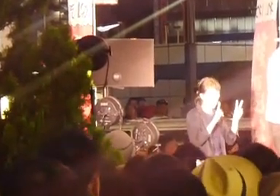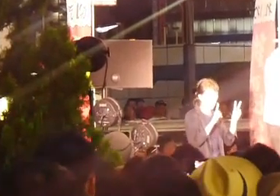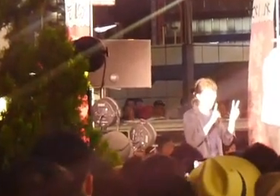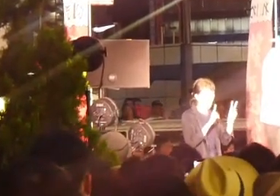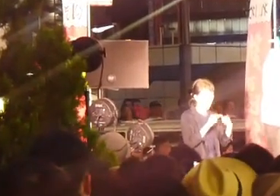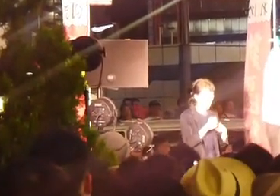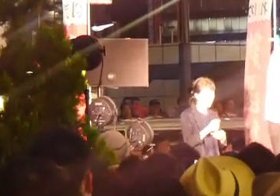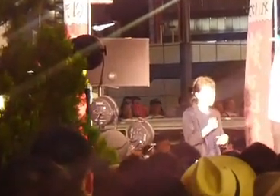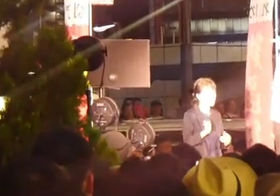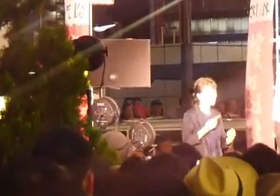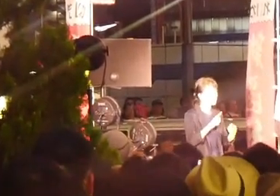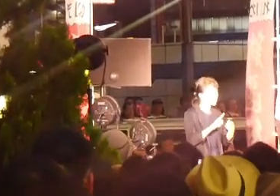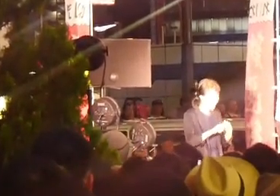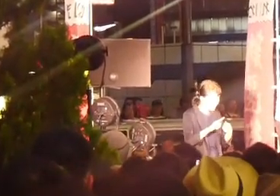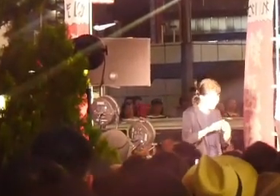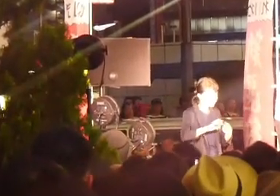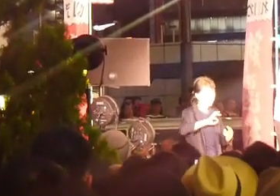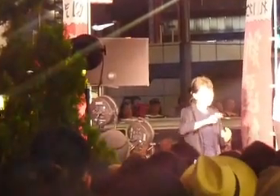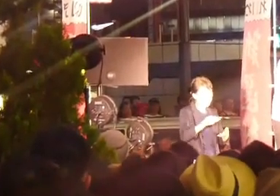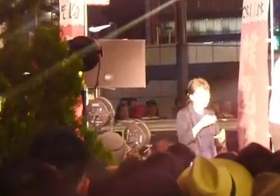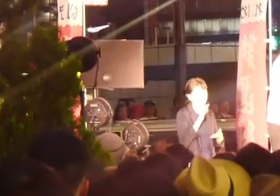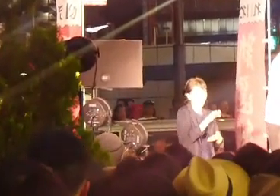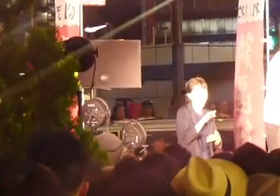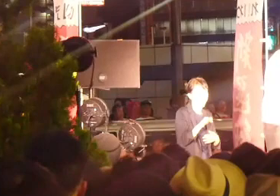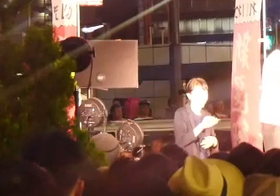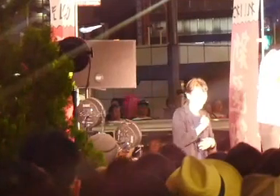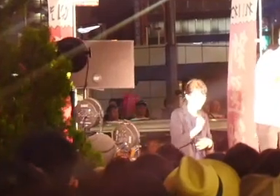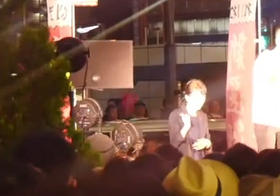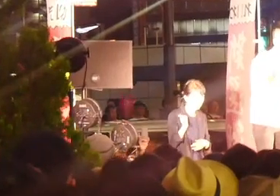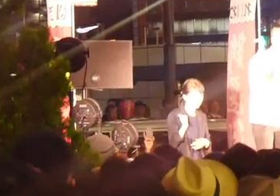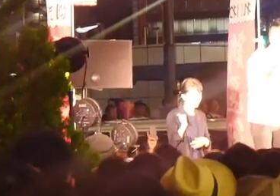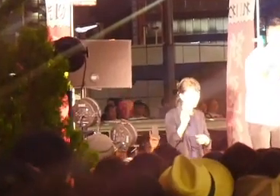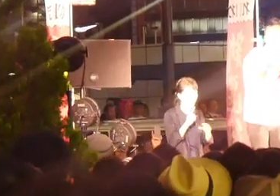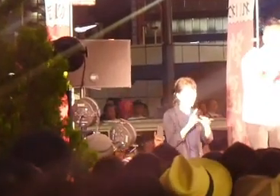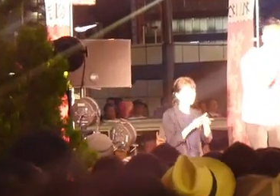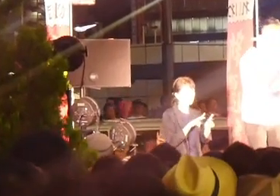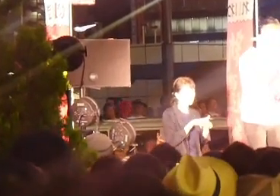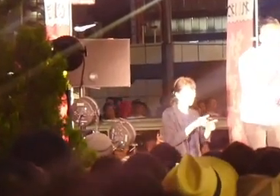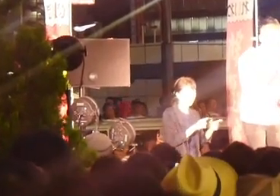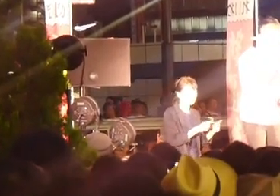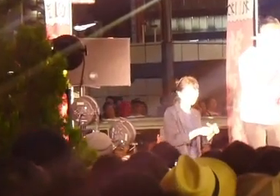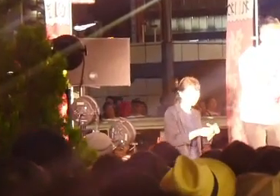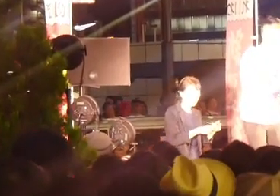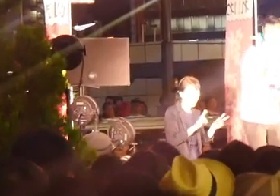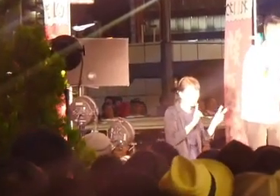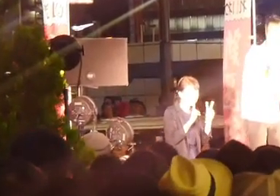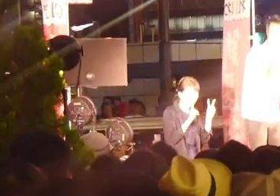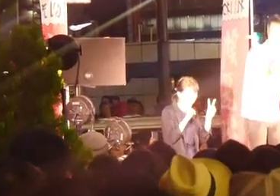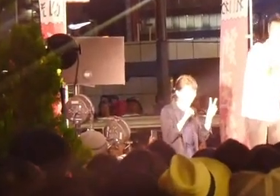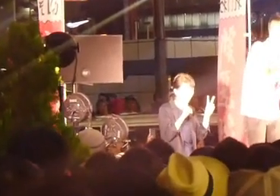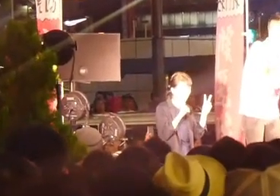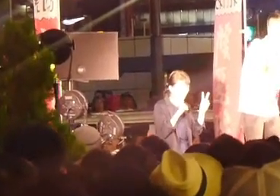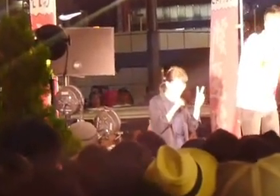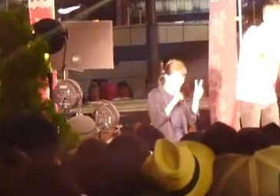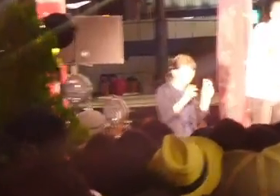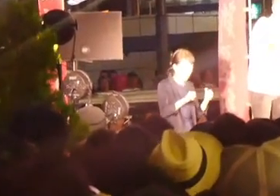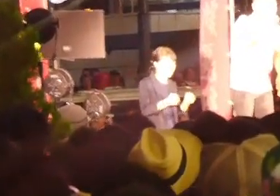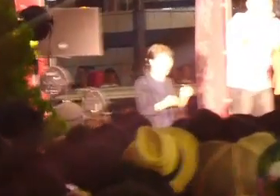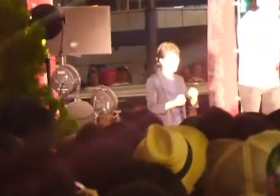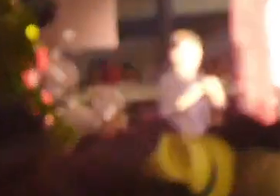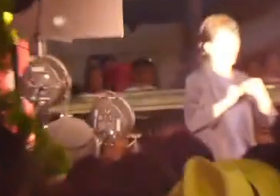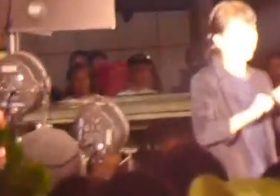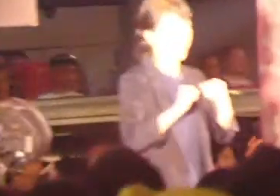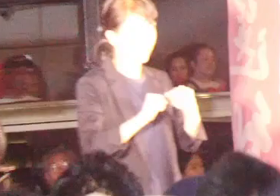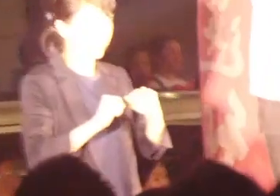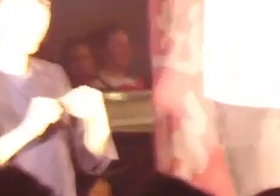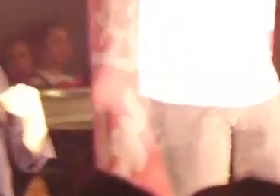の丈に合った納税が行える。中小企業、零細企業が元気にならなきゃ本当に